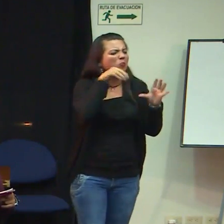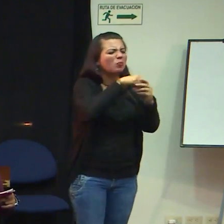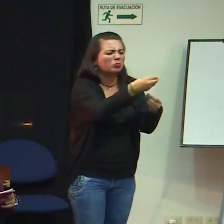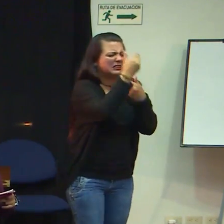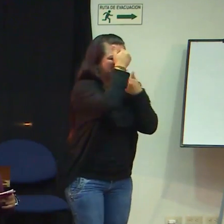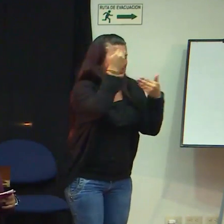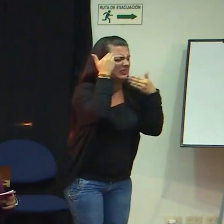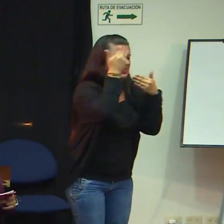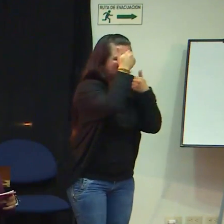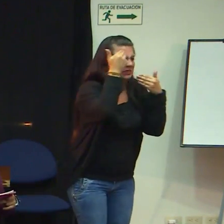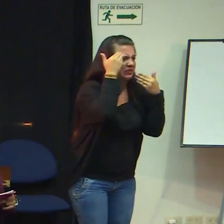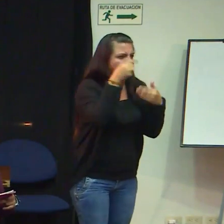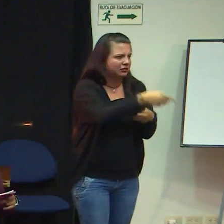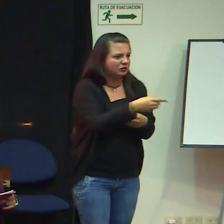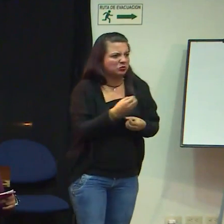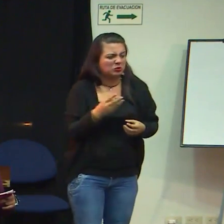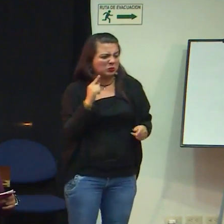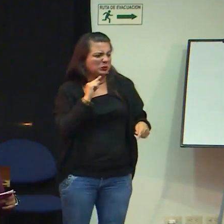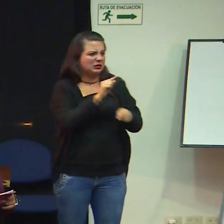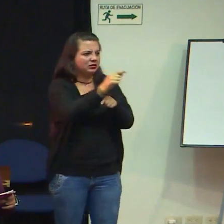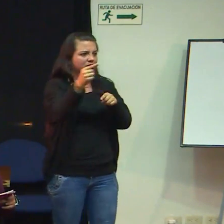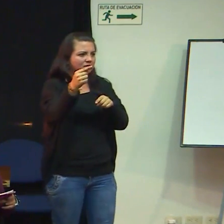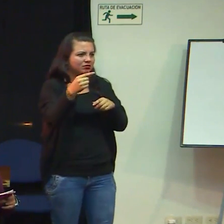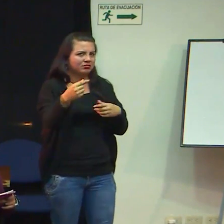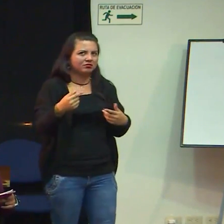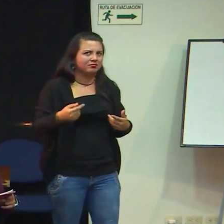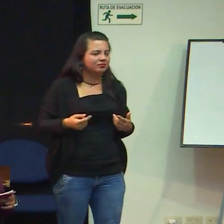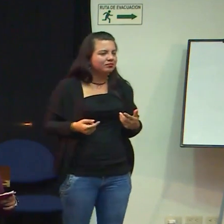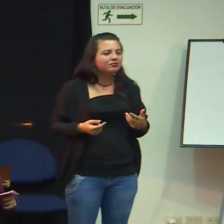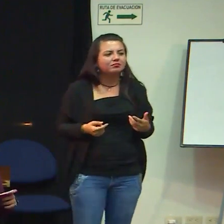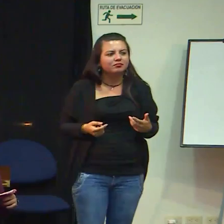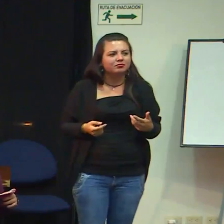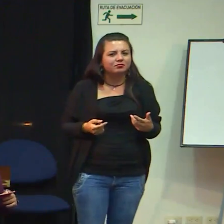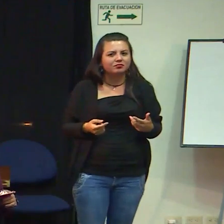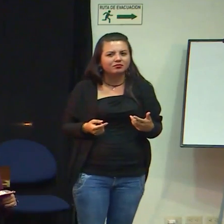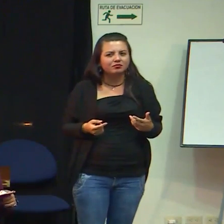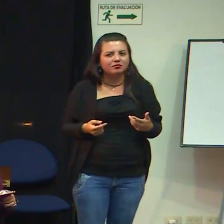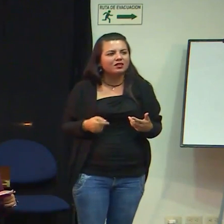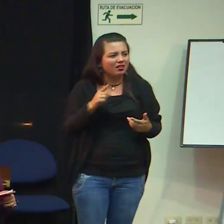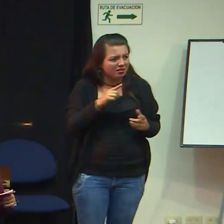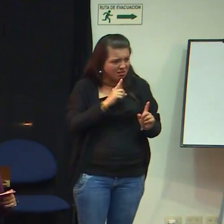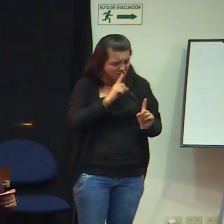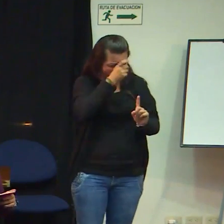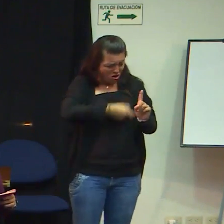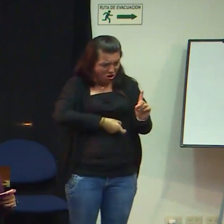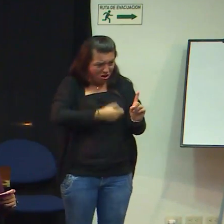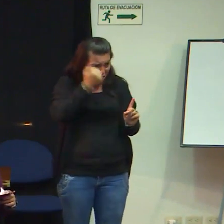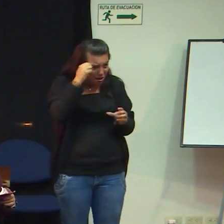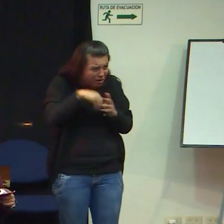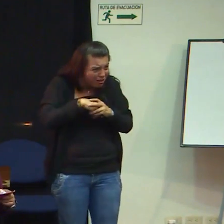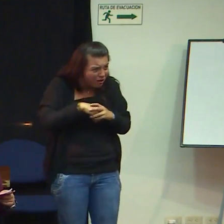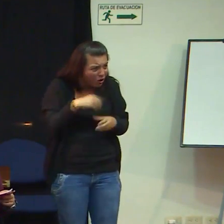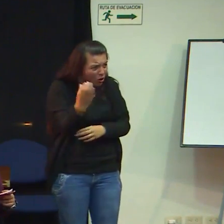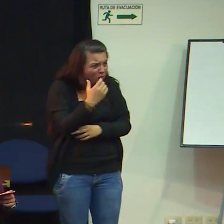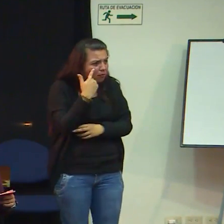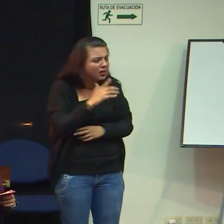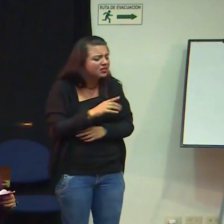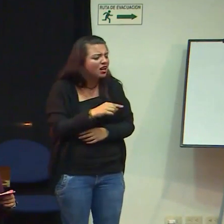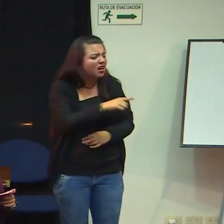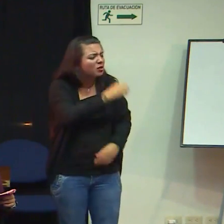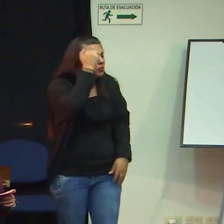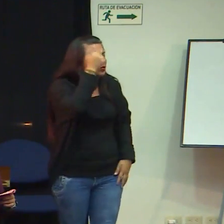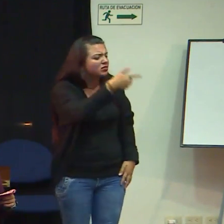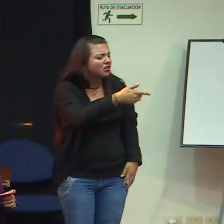guerrilleros. Y entonces yo digo, ese es el papel del docente en este país, verlo como un